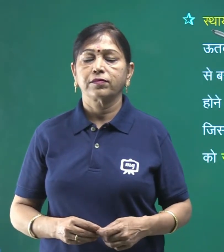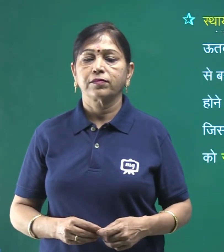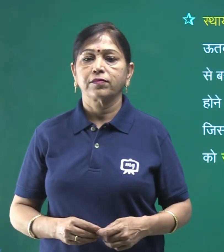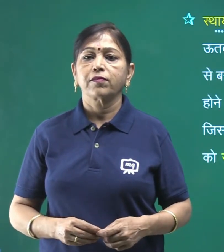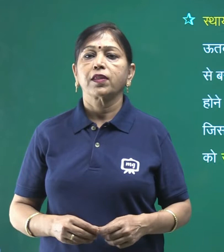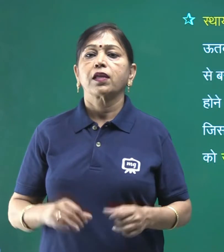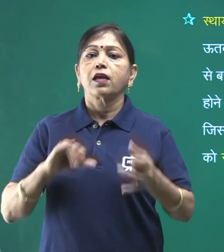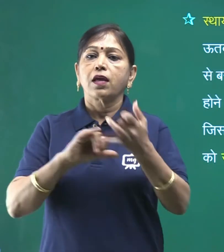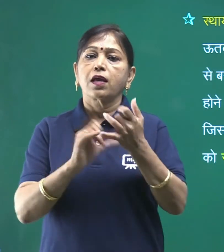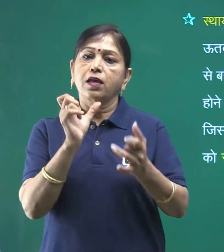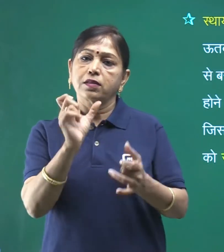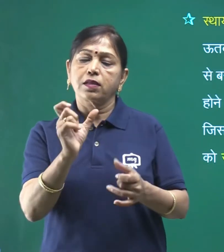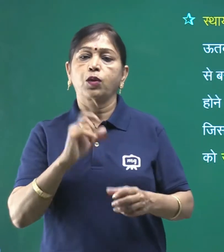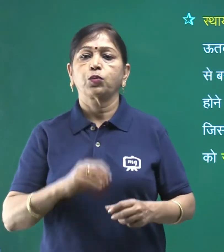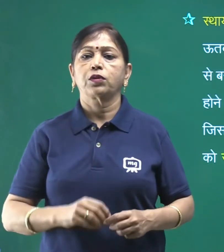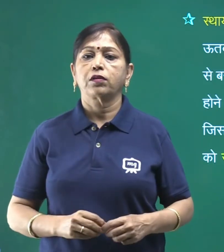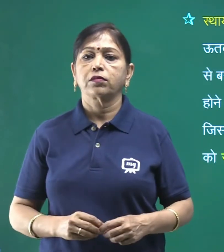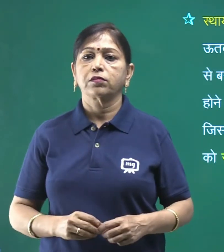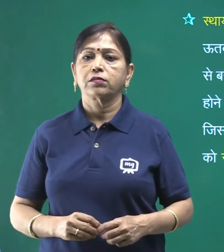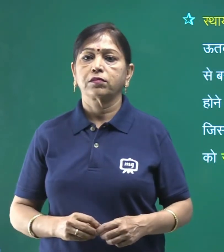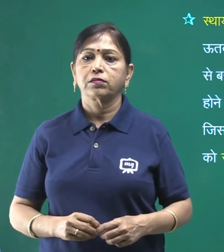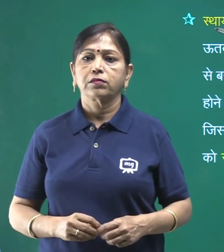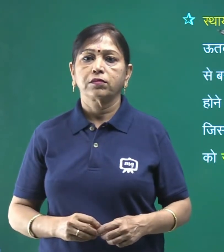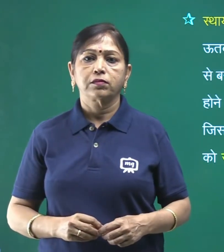स्थायी उत्तक